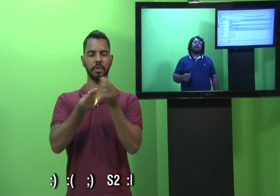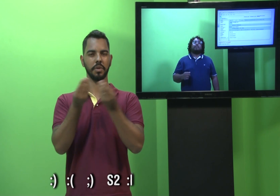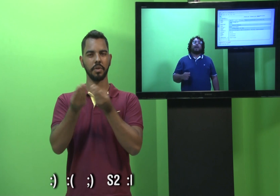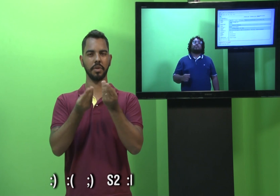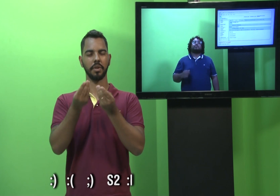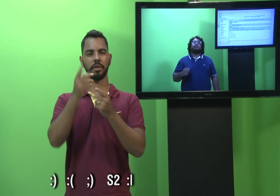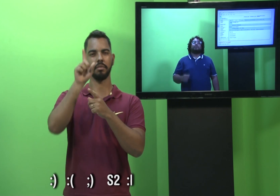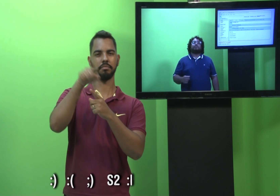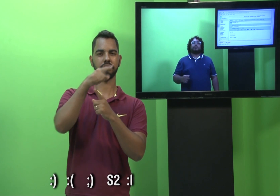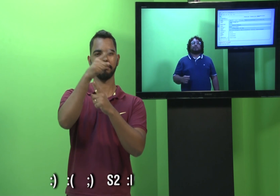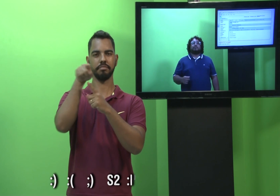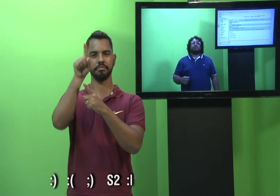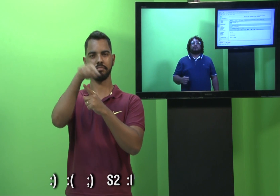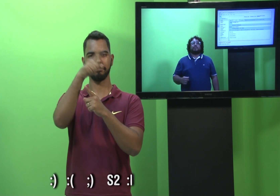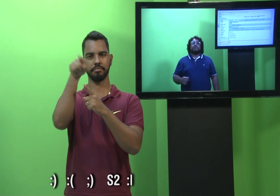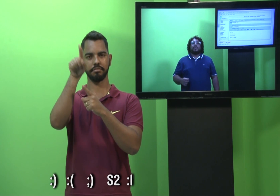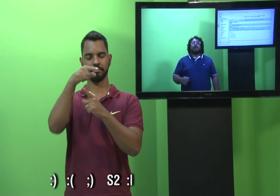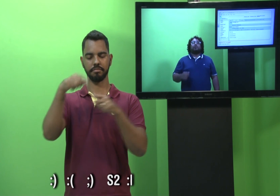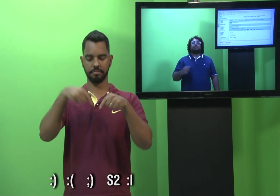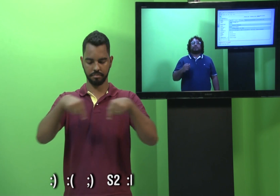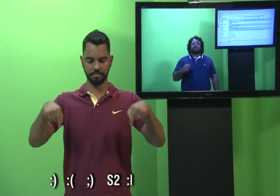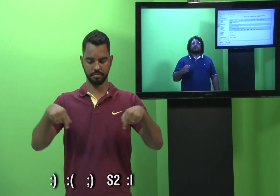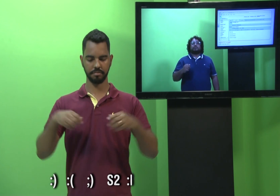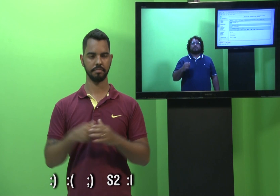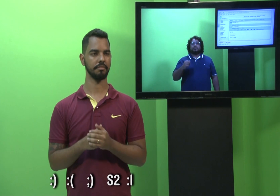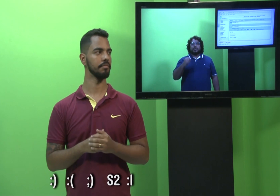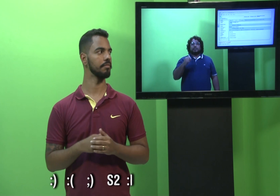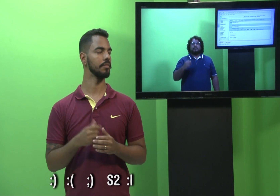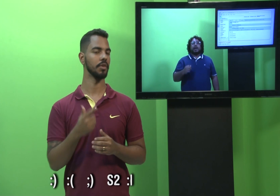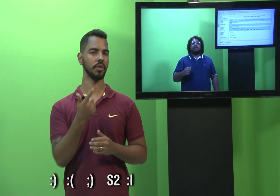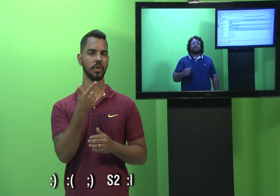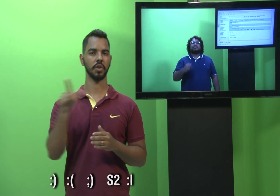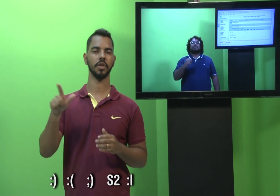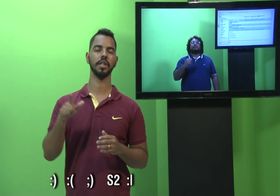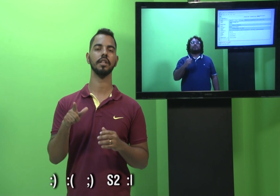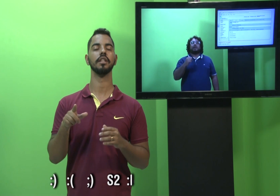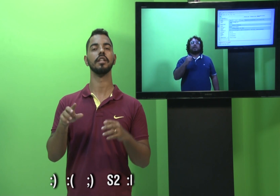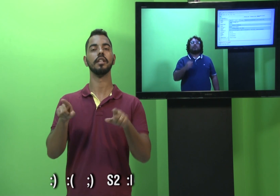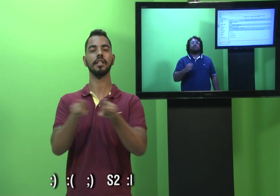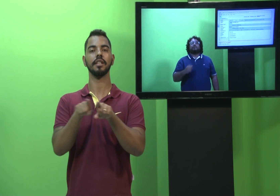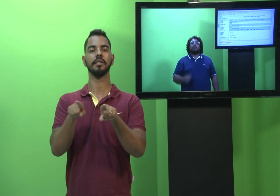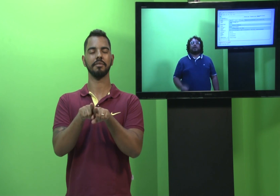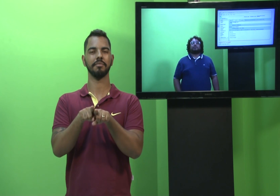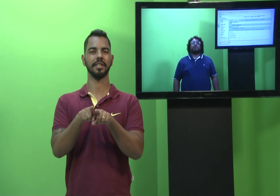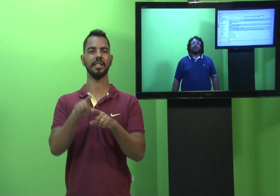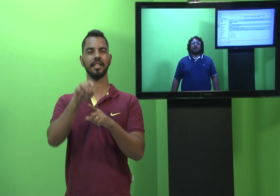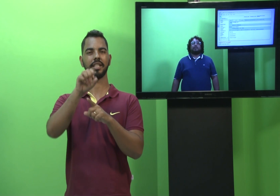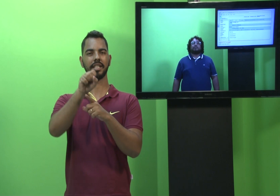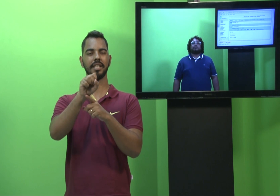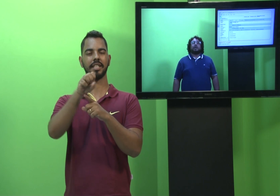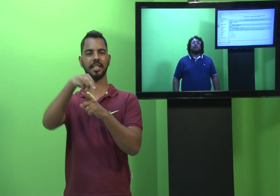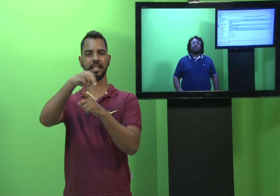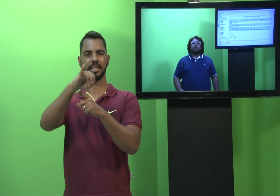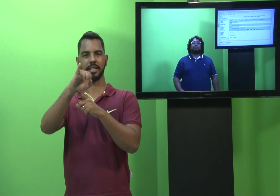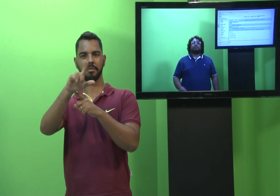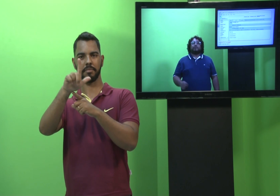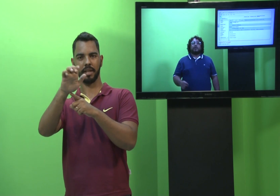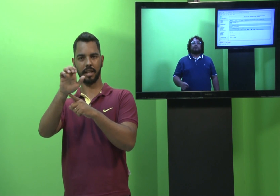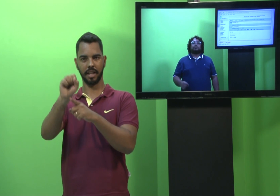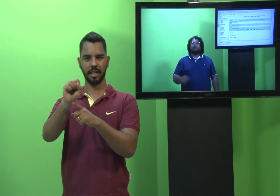formar imagens muito expressivas. Os smileys são ícones formados por parênteses, pontos, vírgulas e